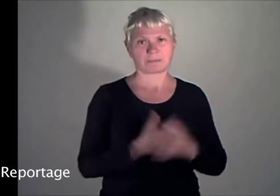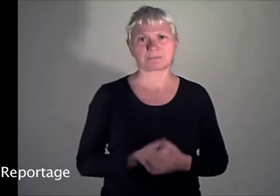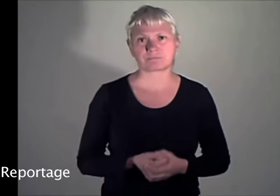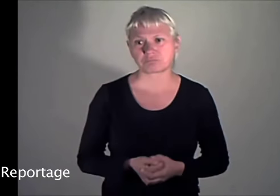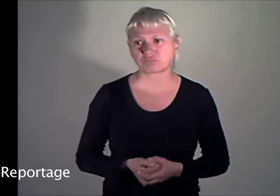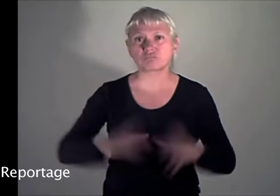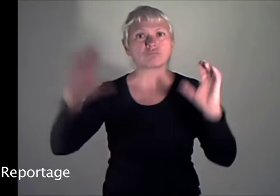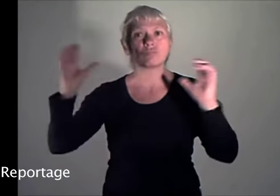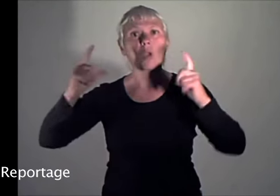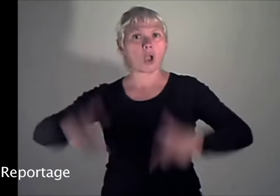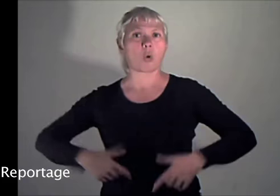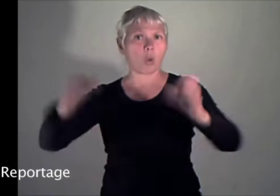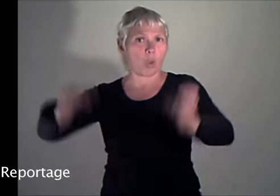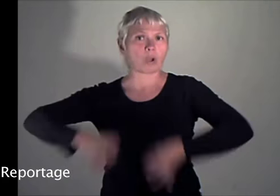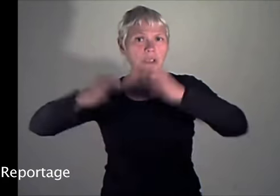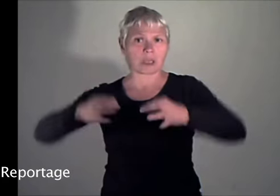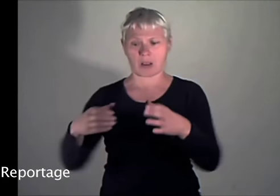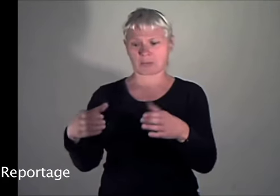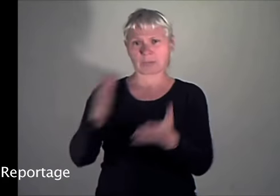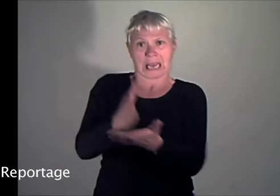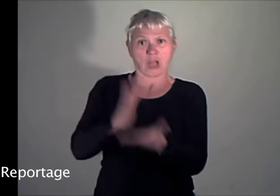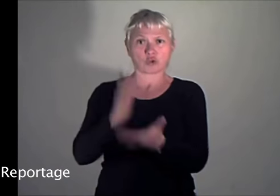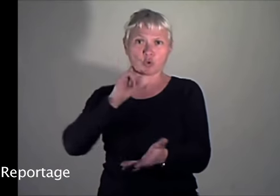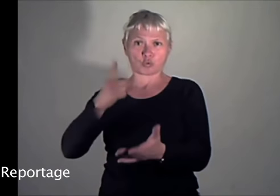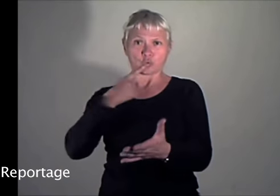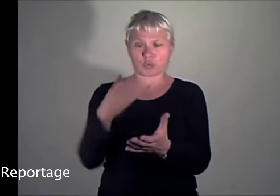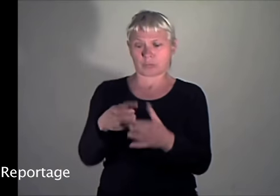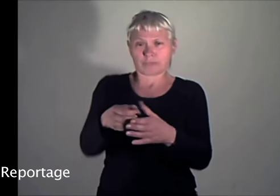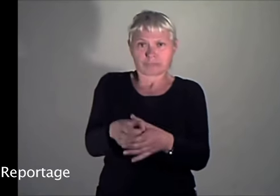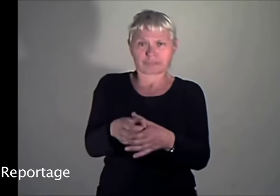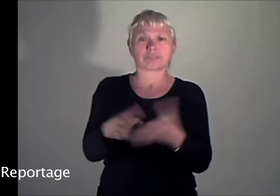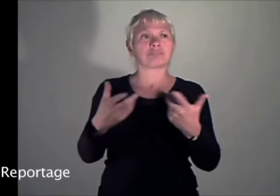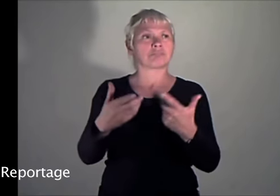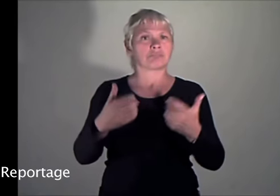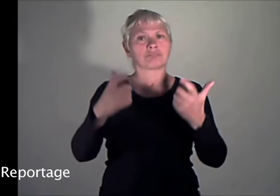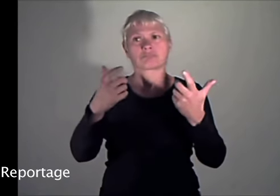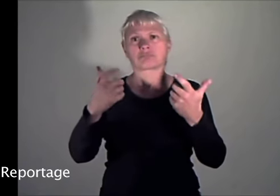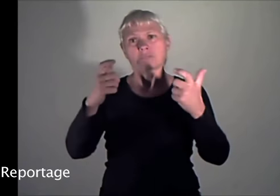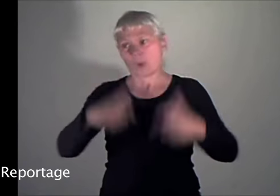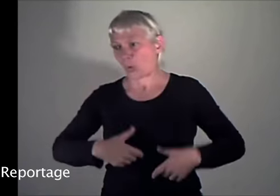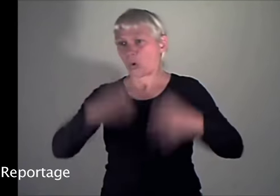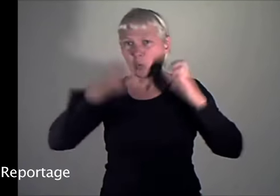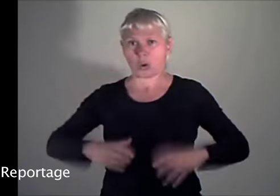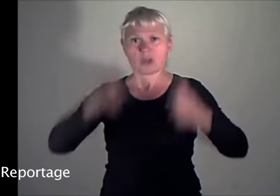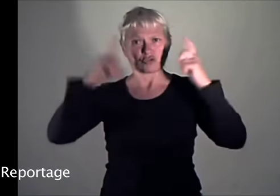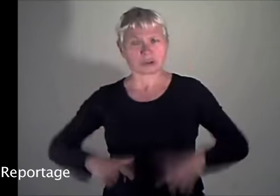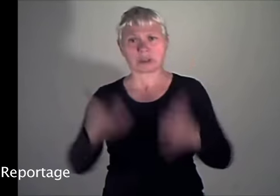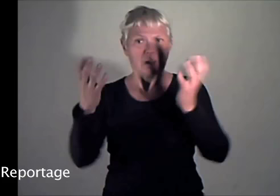une école classique où il y a un groupe de sourds, qui y a une classe spécifique qui est dans des écoles, collèges, lycées